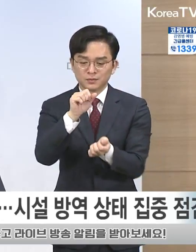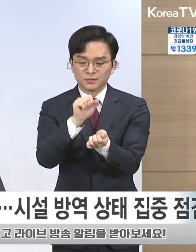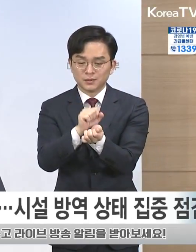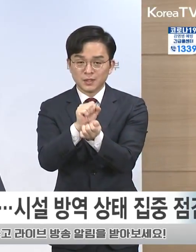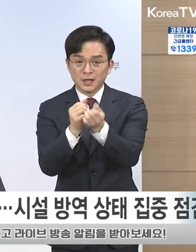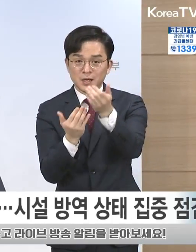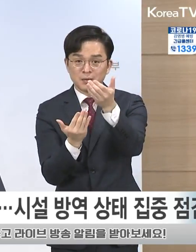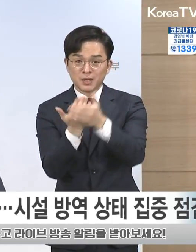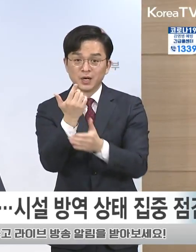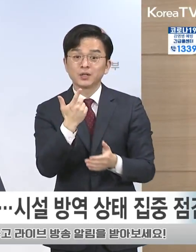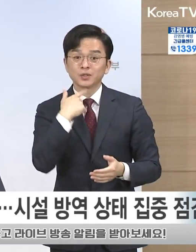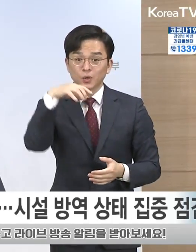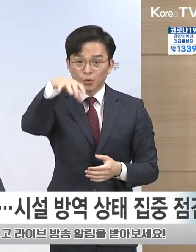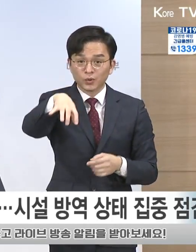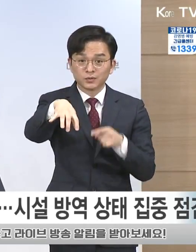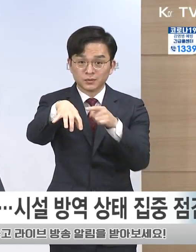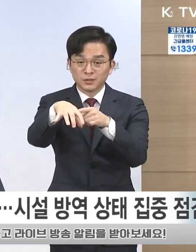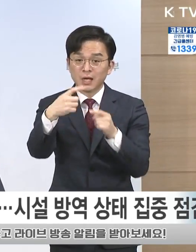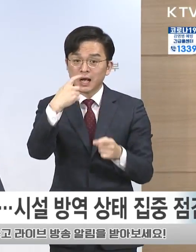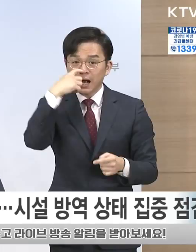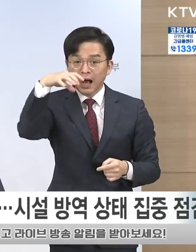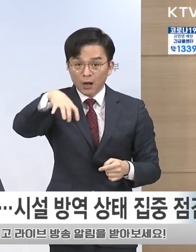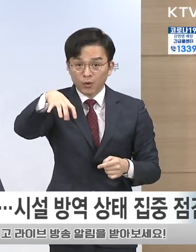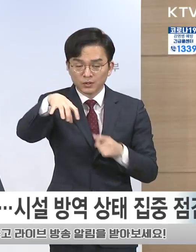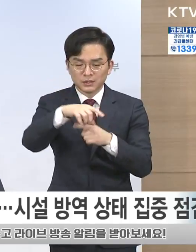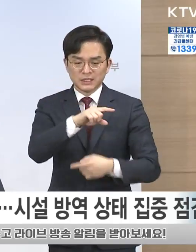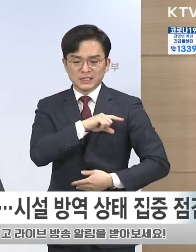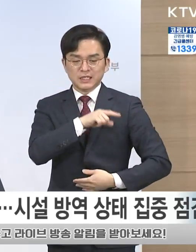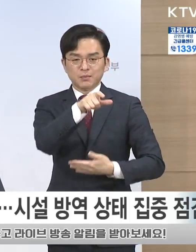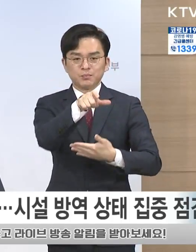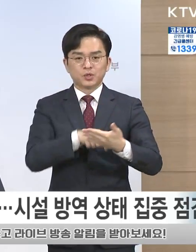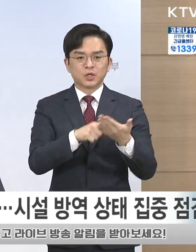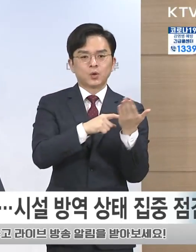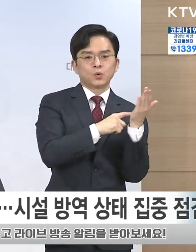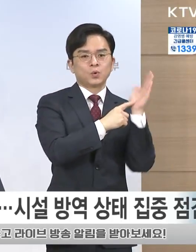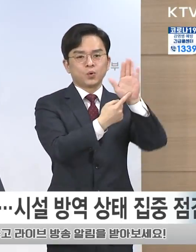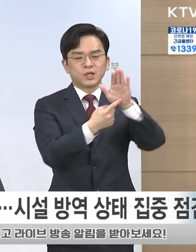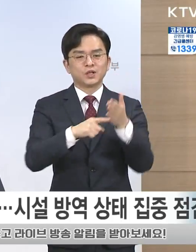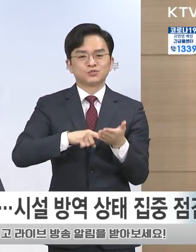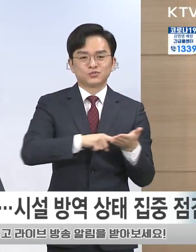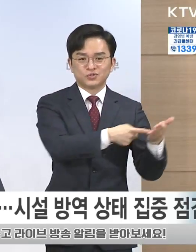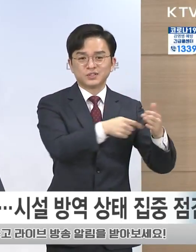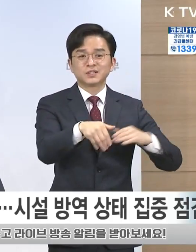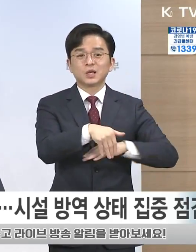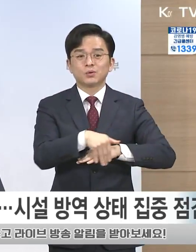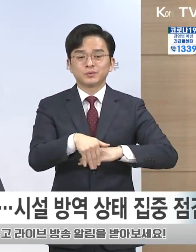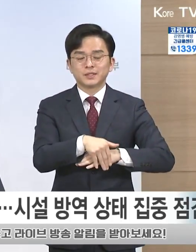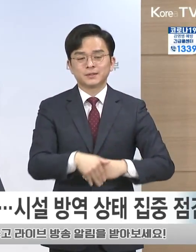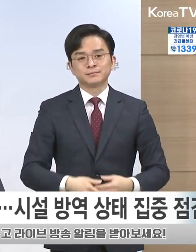확진자가 학원을 통해 발생한 경우에 학원 명단 공개를 추진하겠습니다.